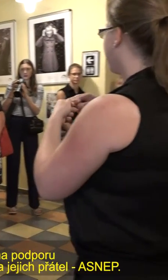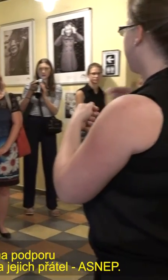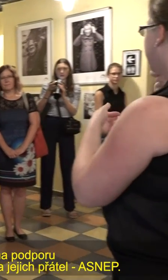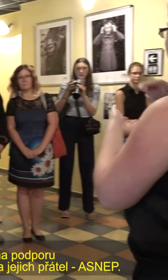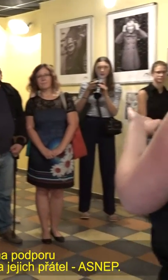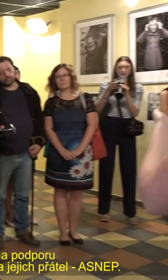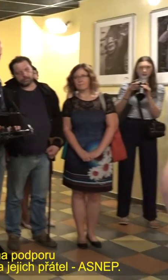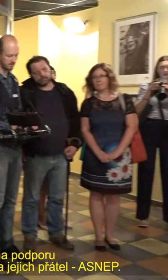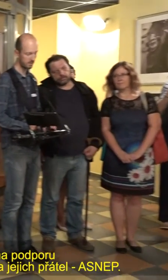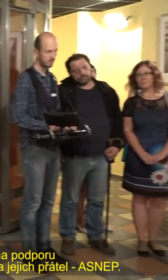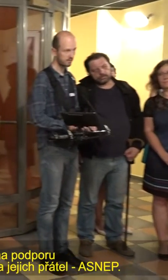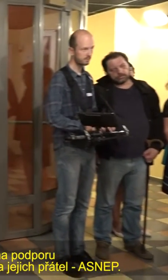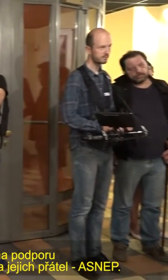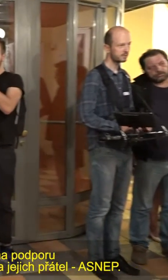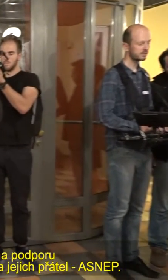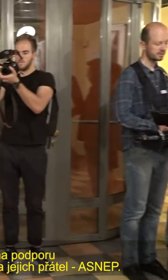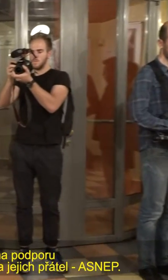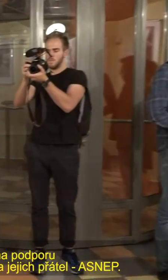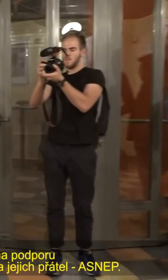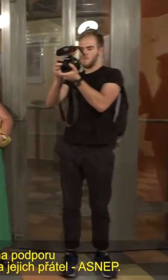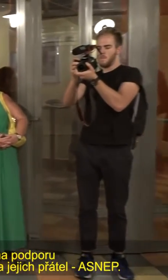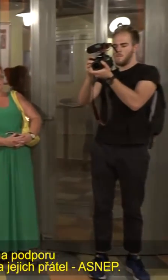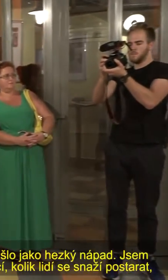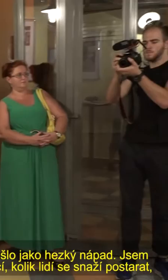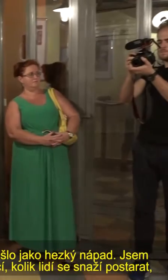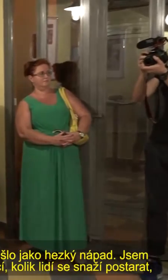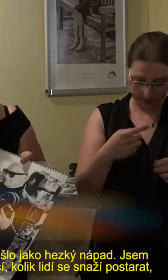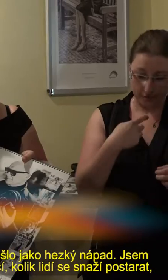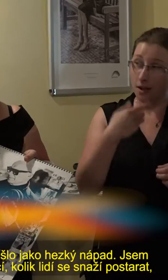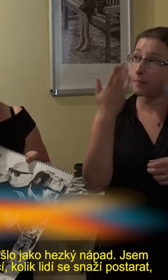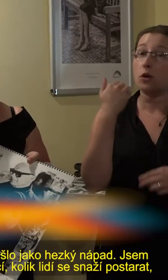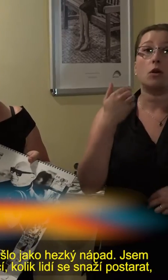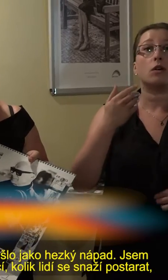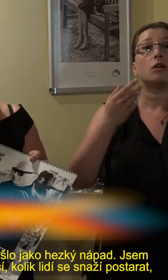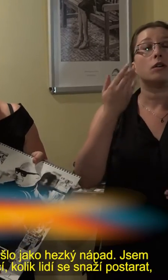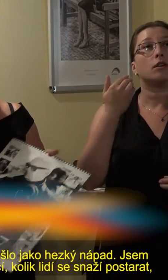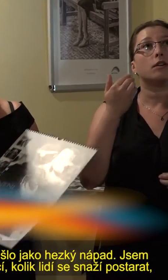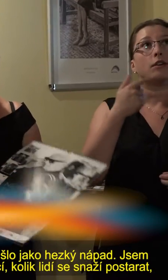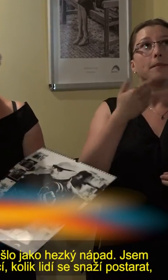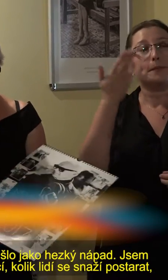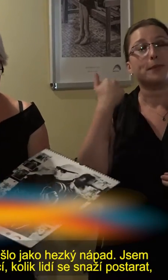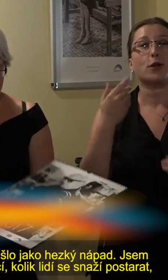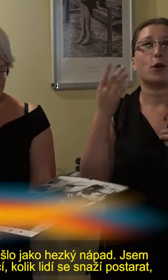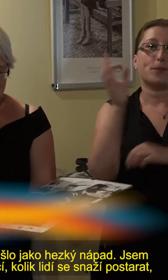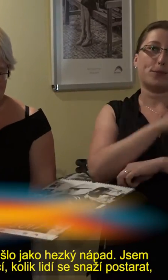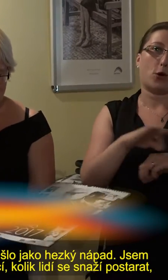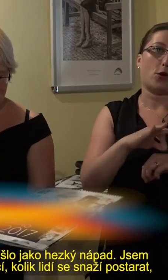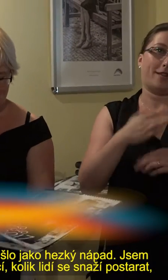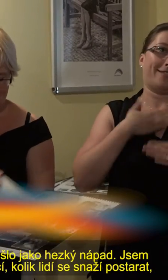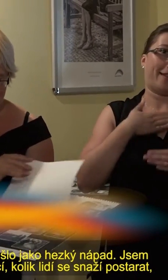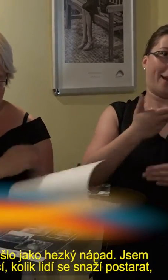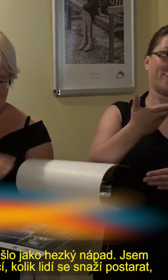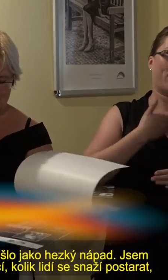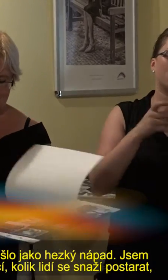organizací neslyšících, nedoslýchavých a jejich přátel ASNEP. Jsem do toho projektu šel docela rád, protože mě to přišlo